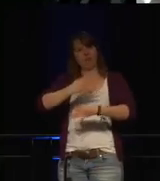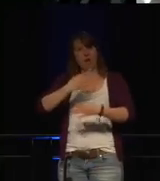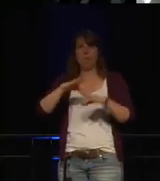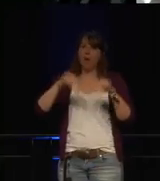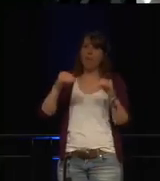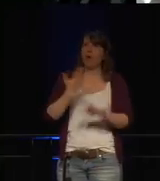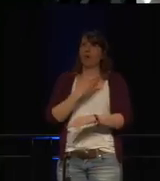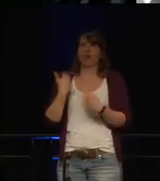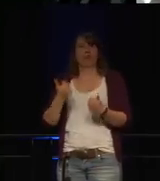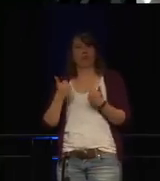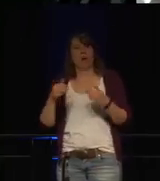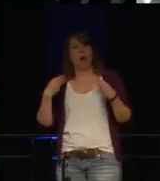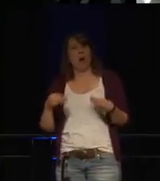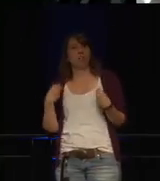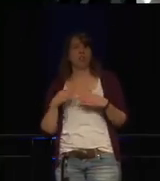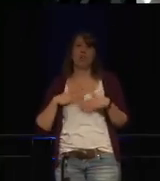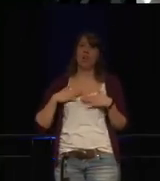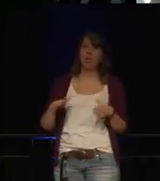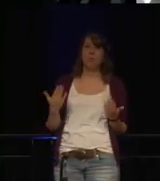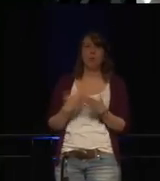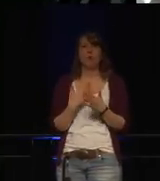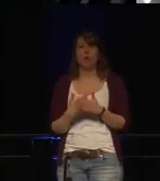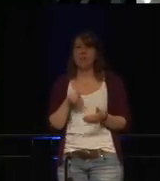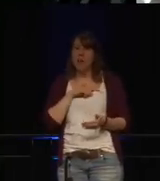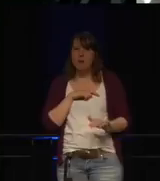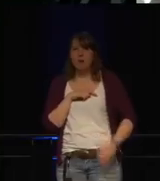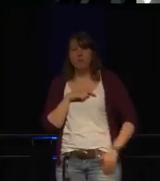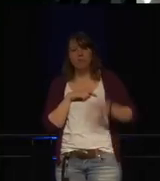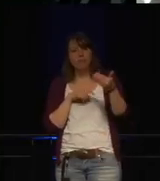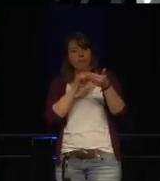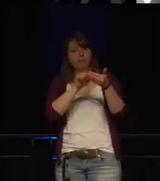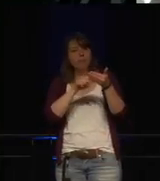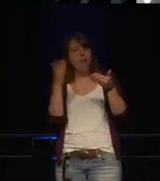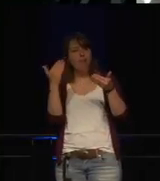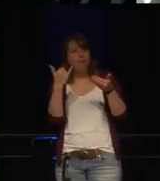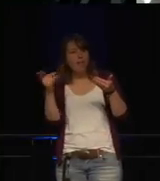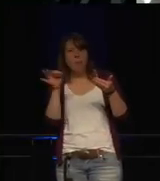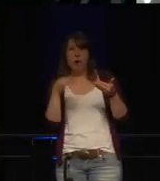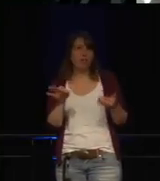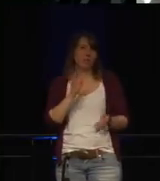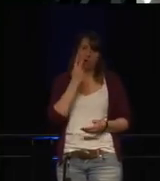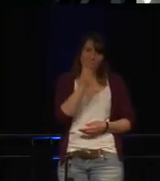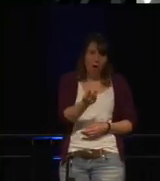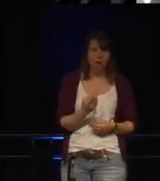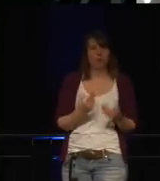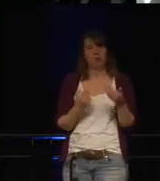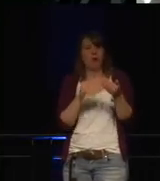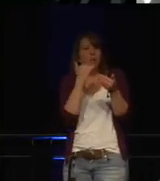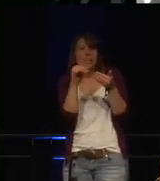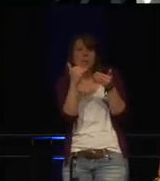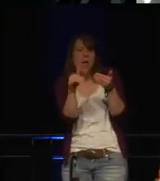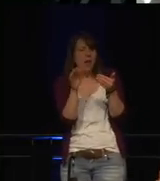principio, porque no tienes que buscar la información sobre el tiempo, no tienes que leer